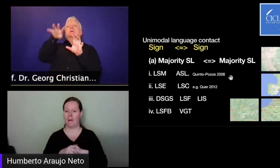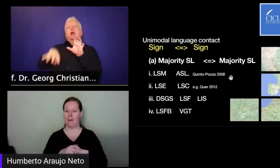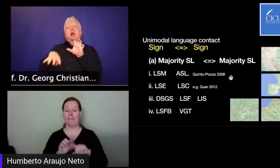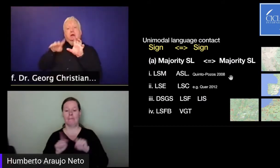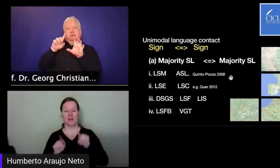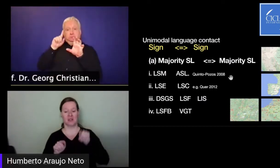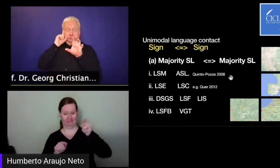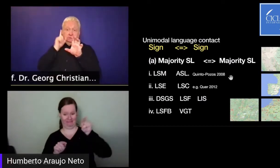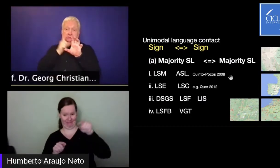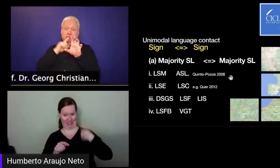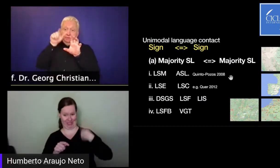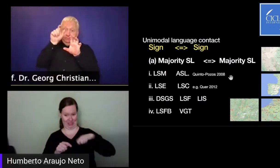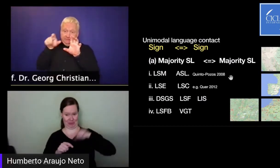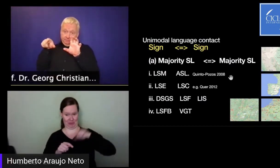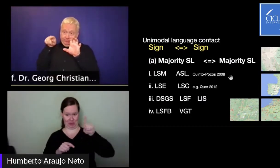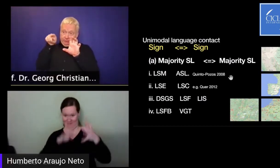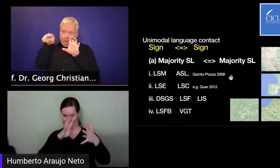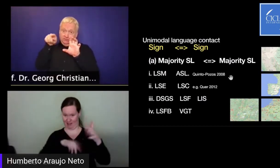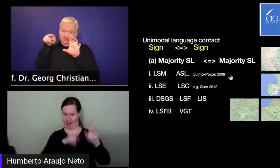bastante